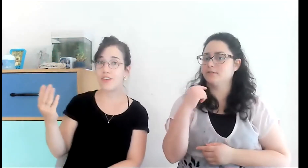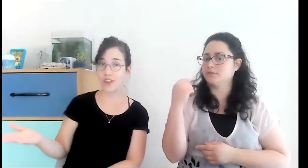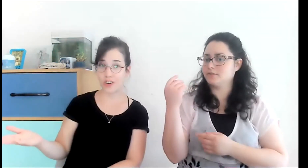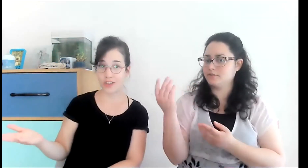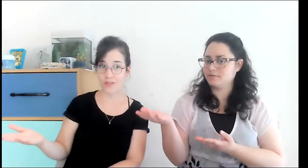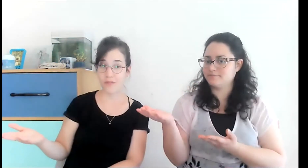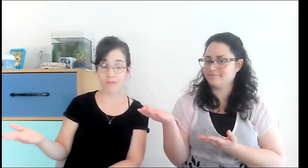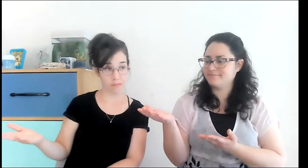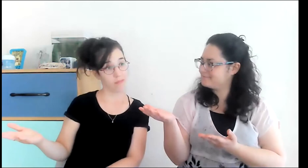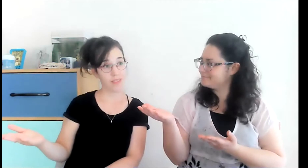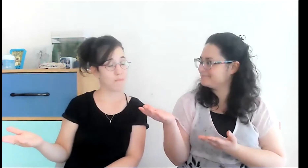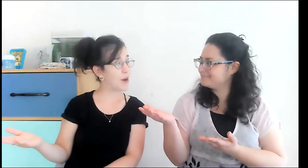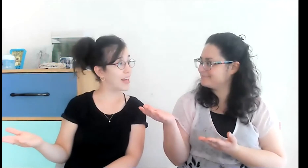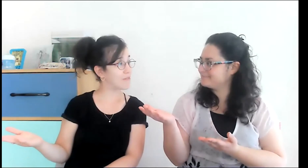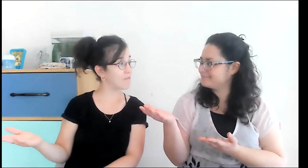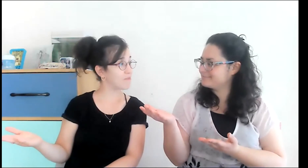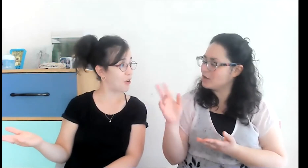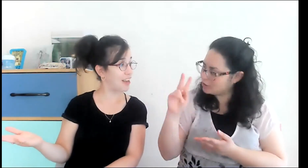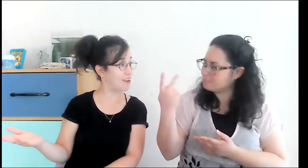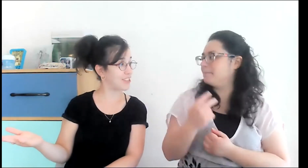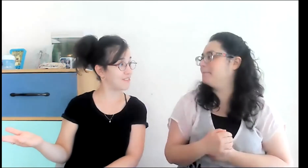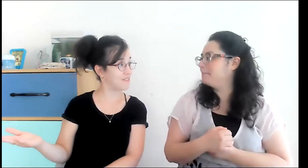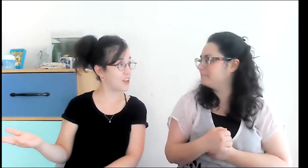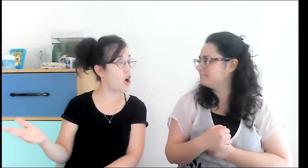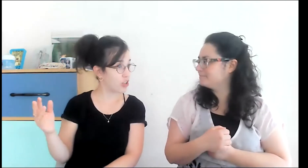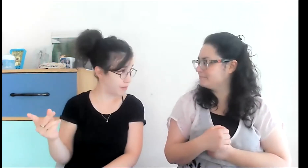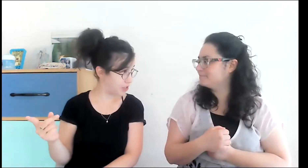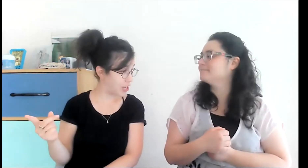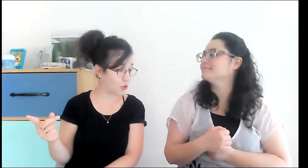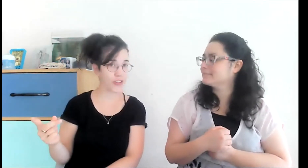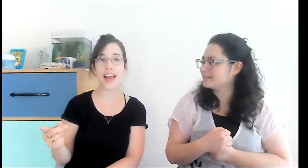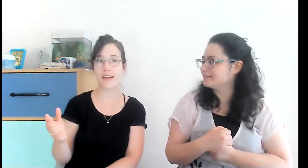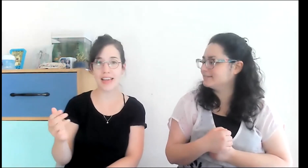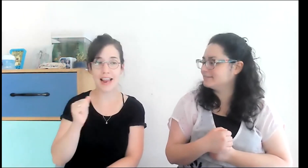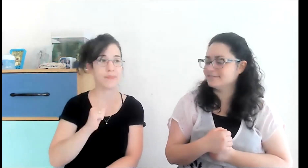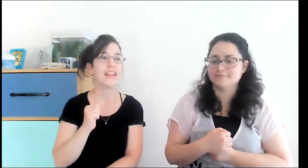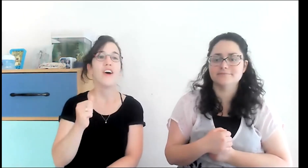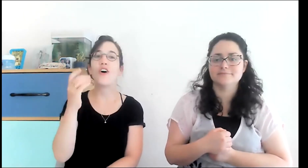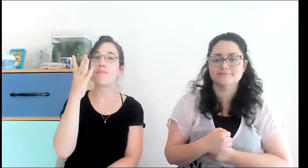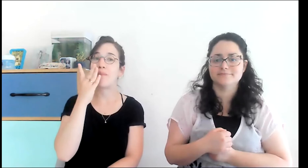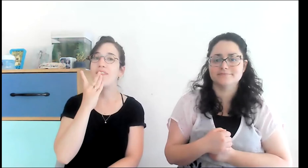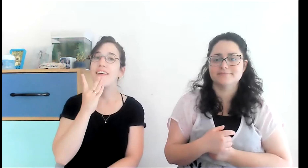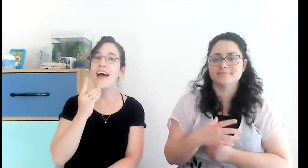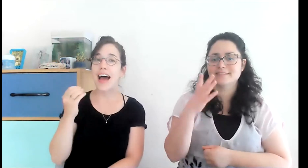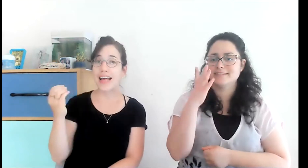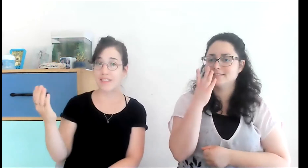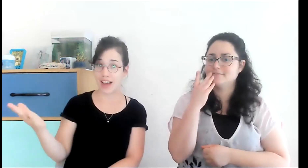והמתוק. מעולה. כל הכבוד. עוד פעם את שתי השורות האלה? כן. יאללה. עוד פעם. על